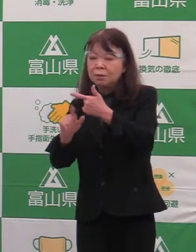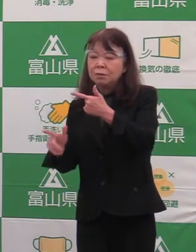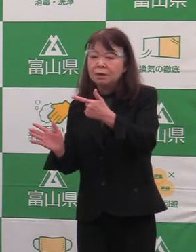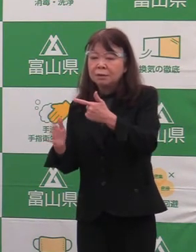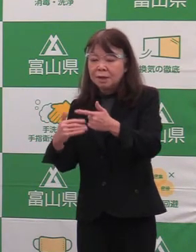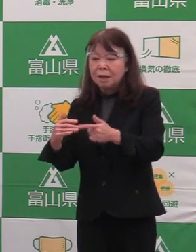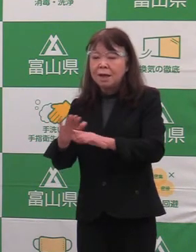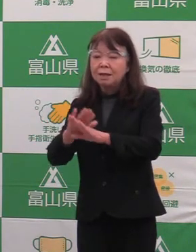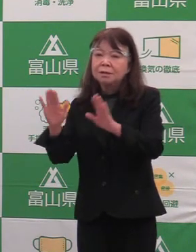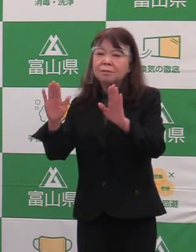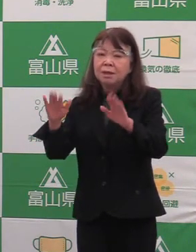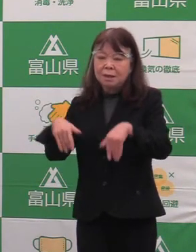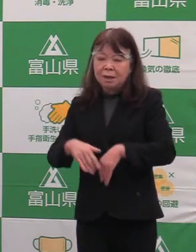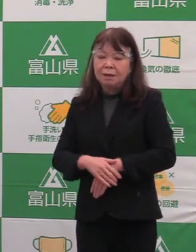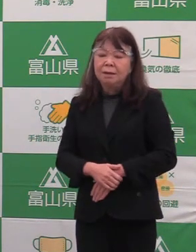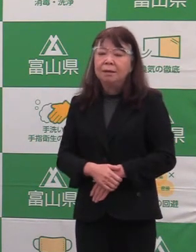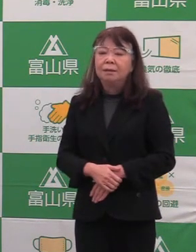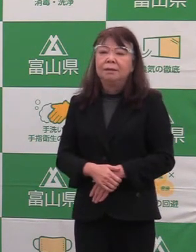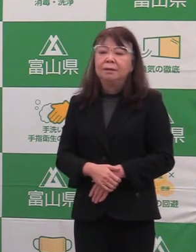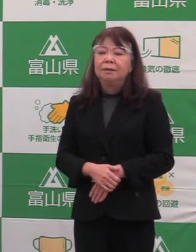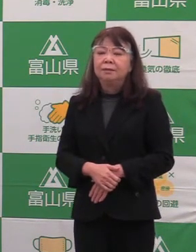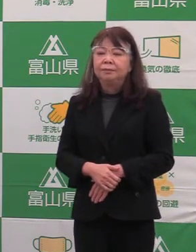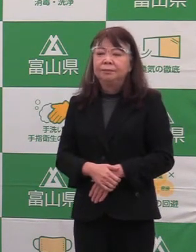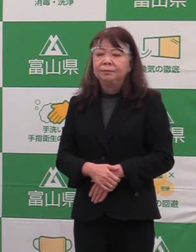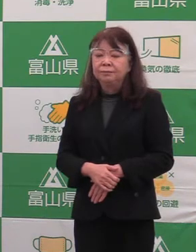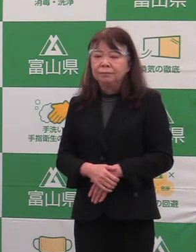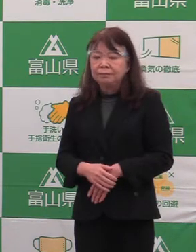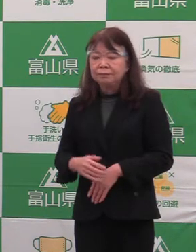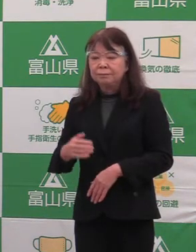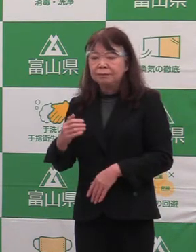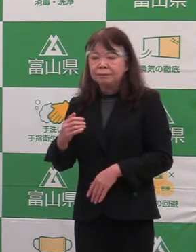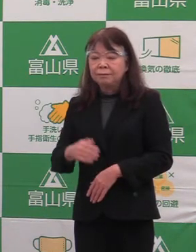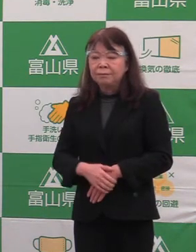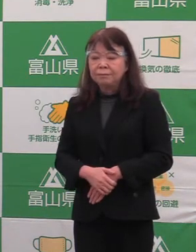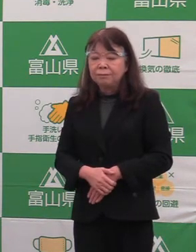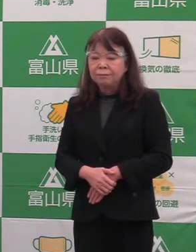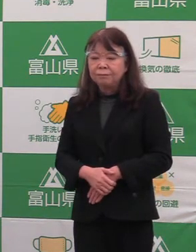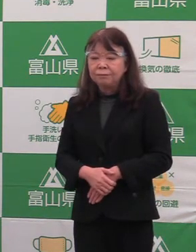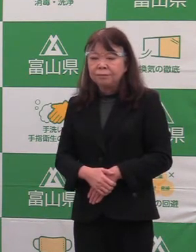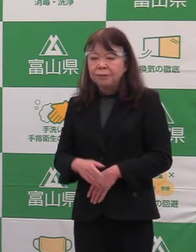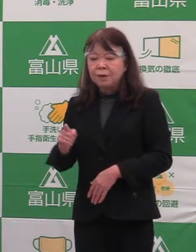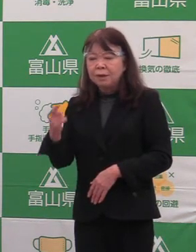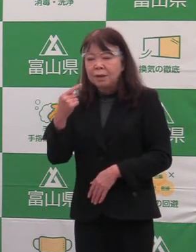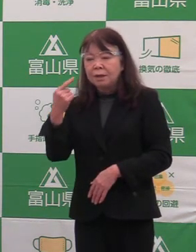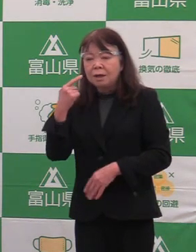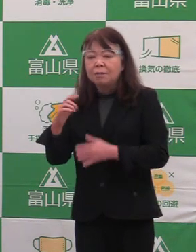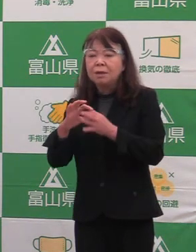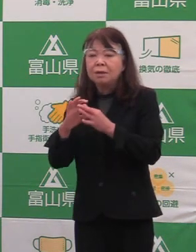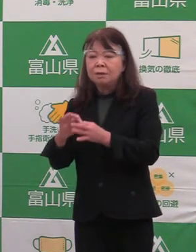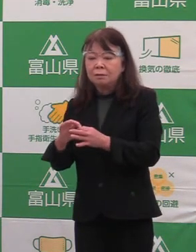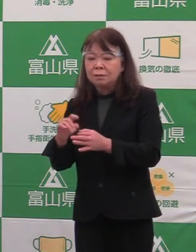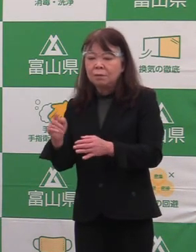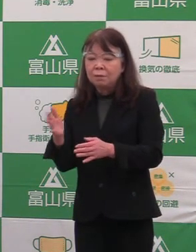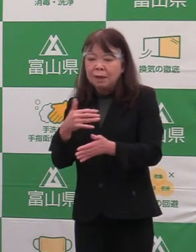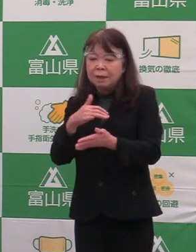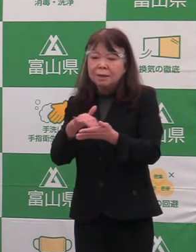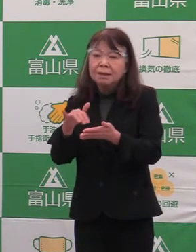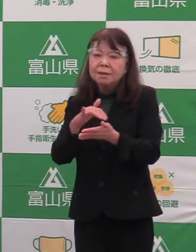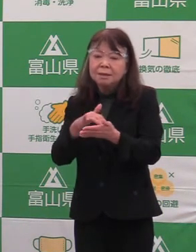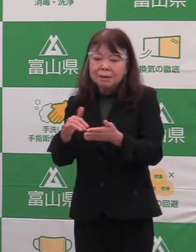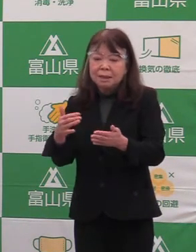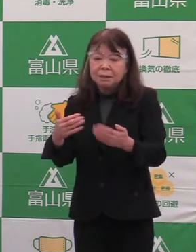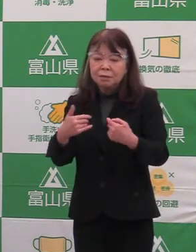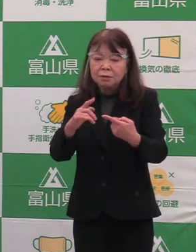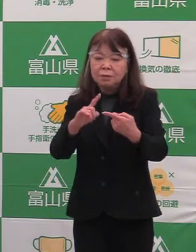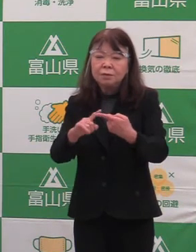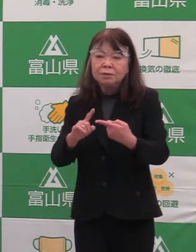で、その8ヶ月それが第1回目ですから、そこから考えての必要な時